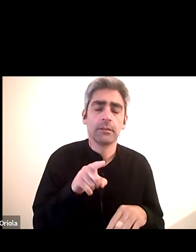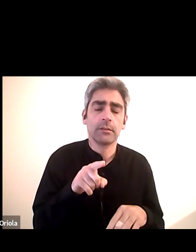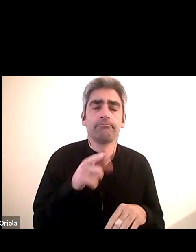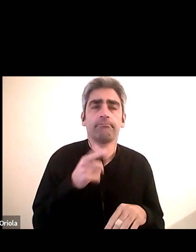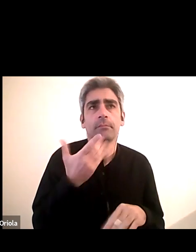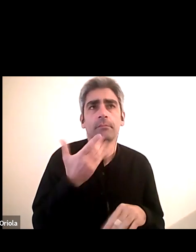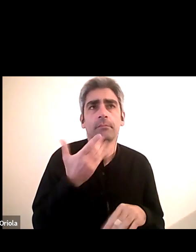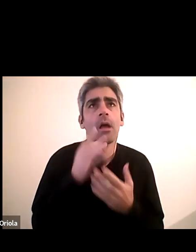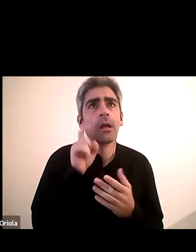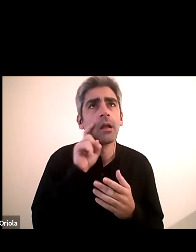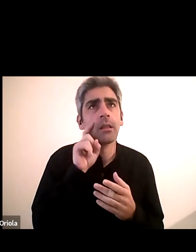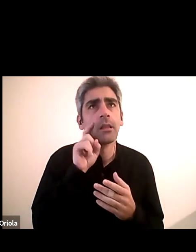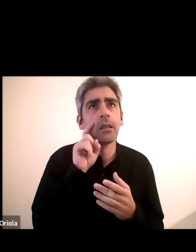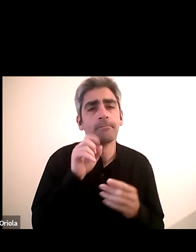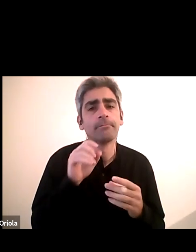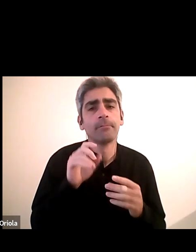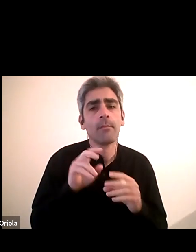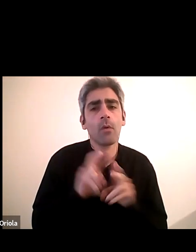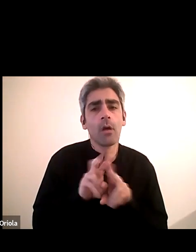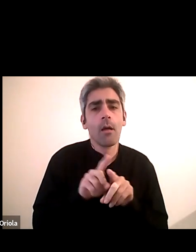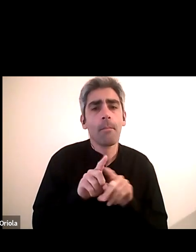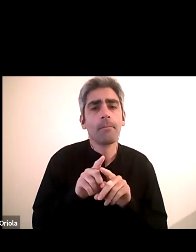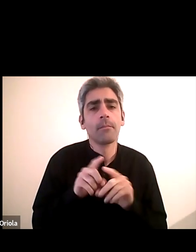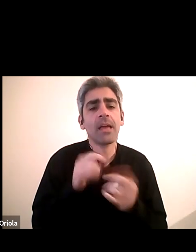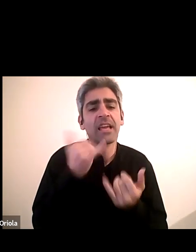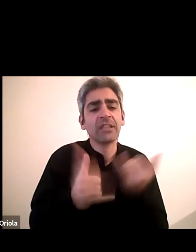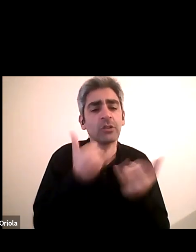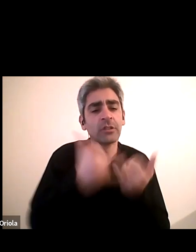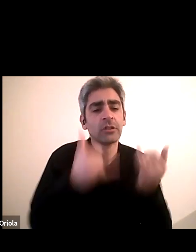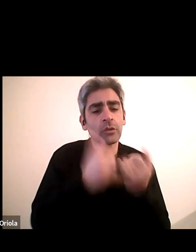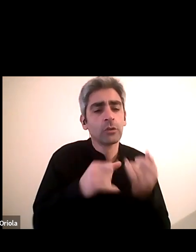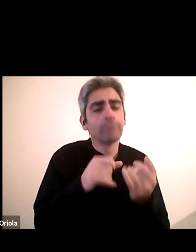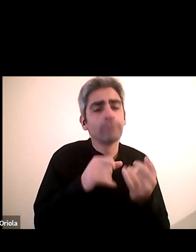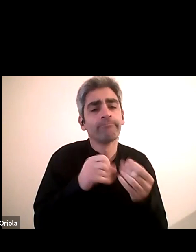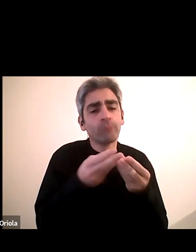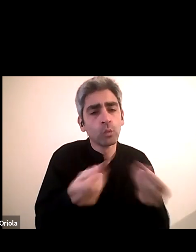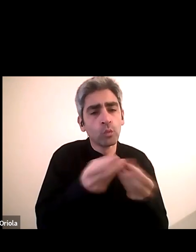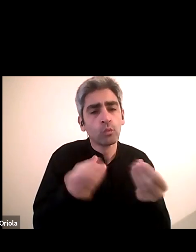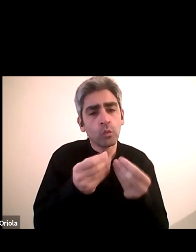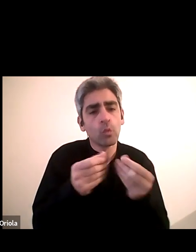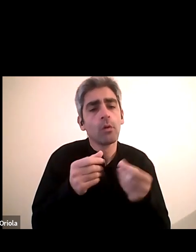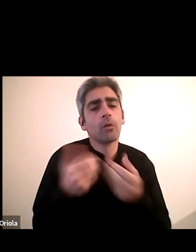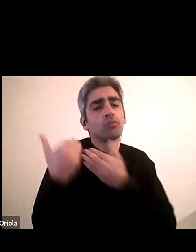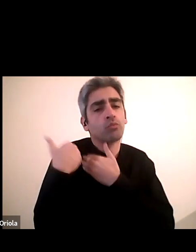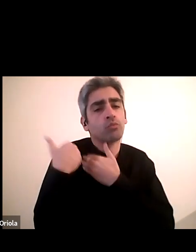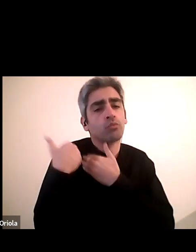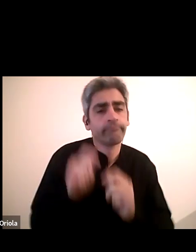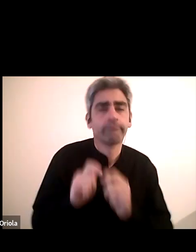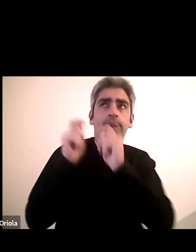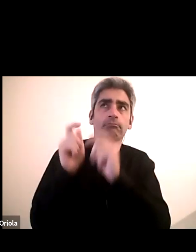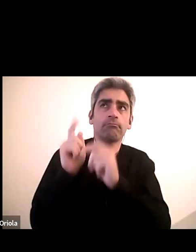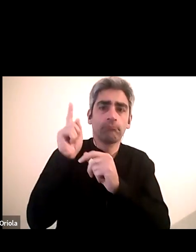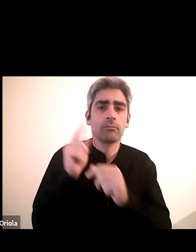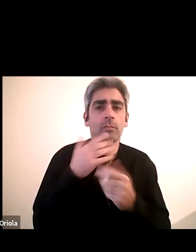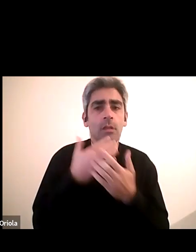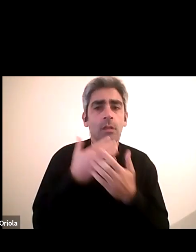para garantir a transferência da eliminação de riscos para montante, ou seja, de permitir que a